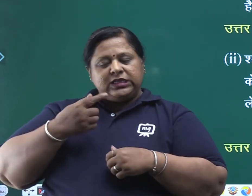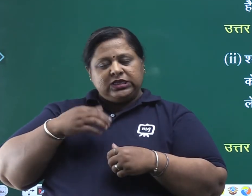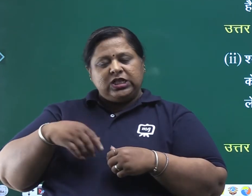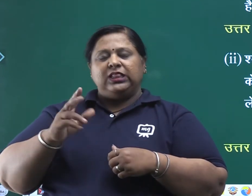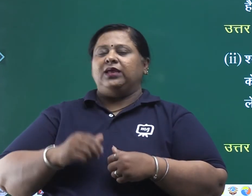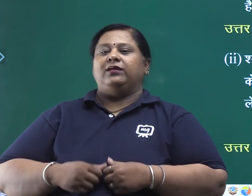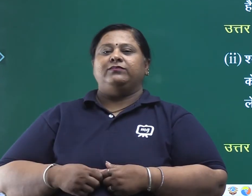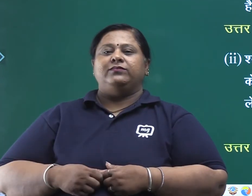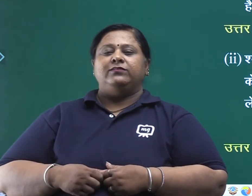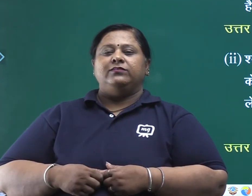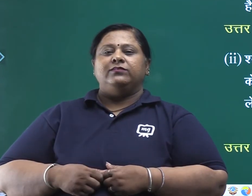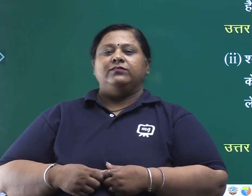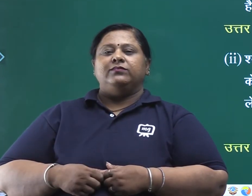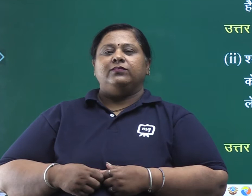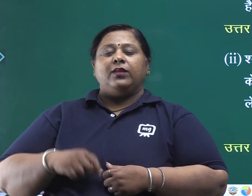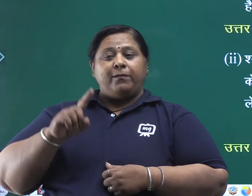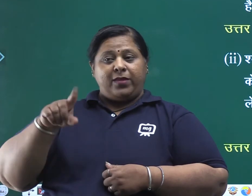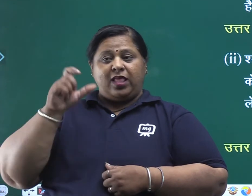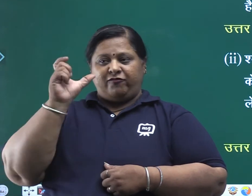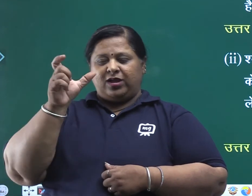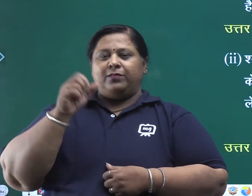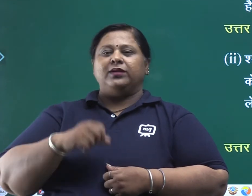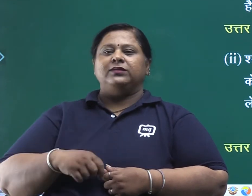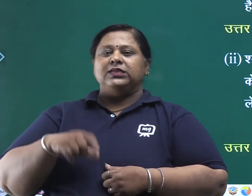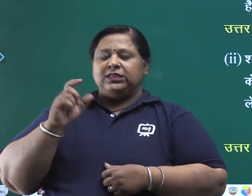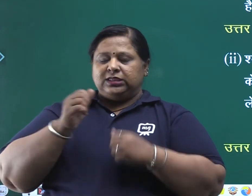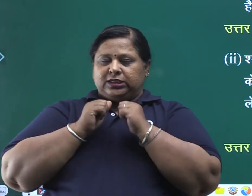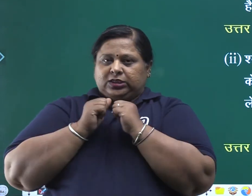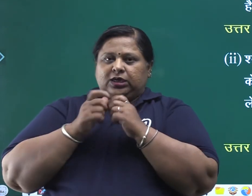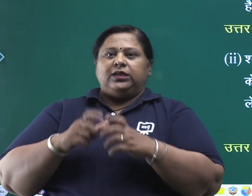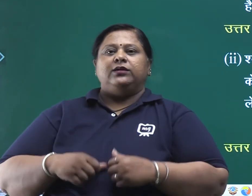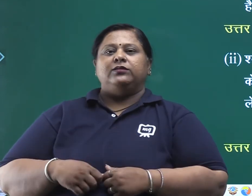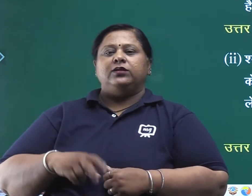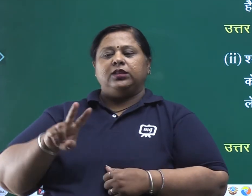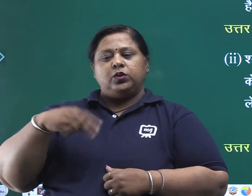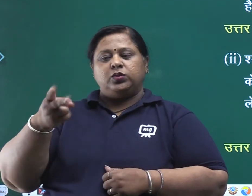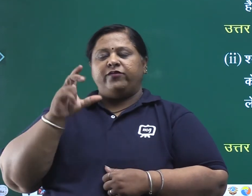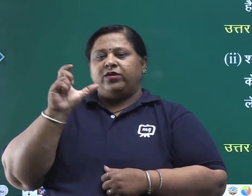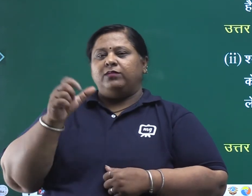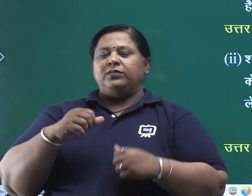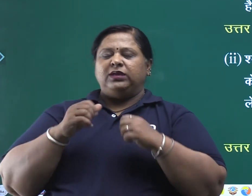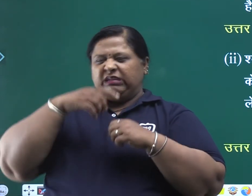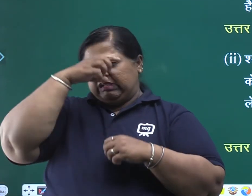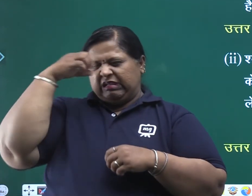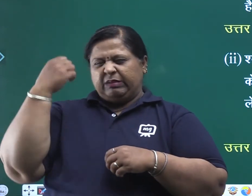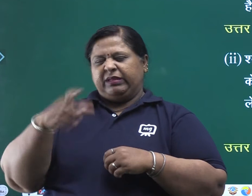चलती है। पहला विकल्प है सर्दी और दूसरा विकल्प गर्मी।